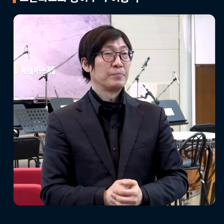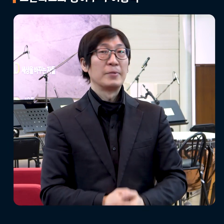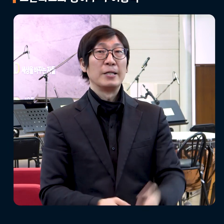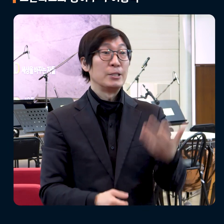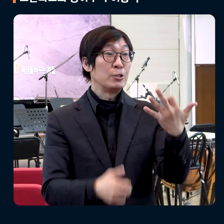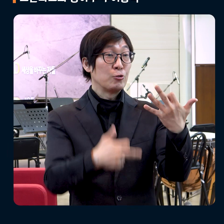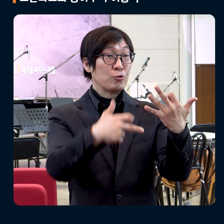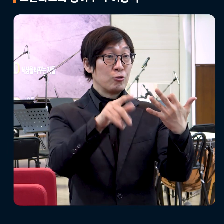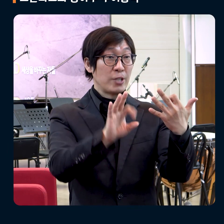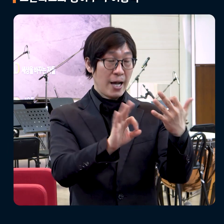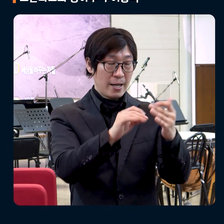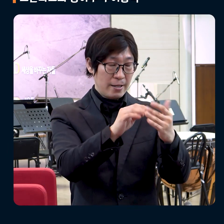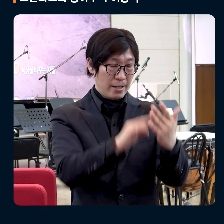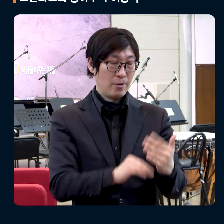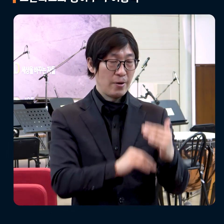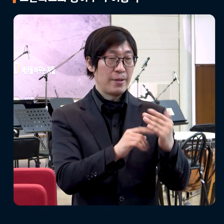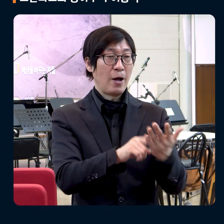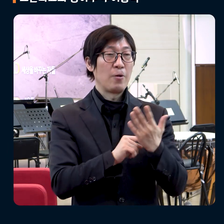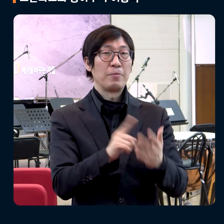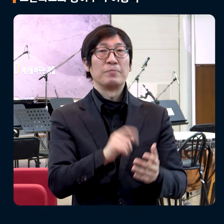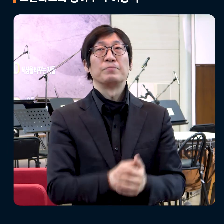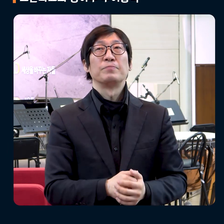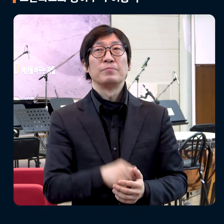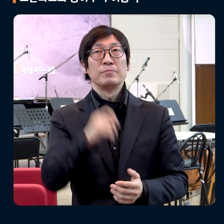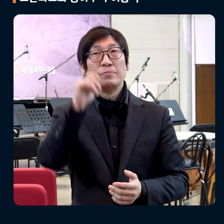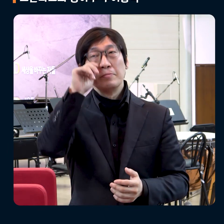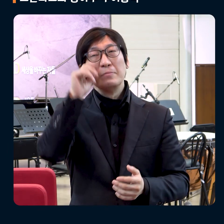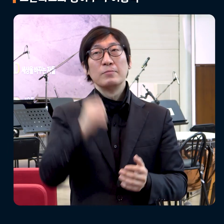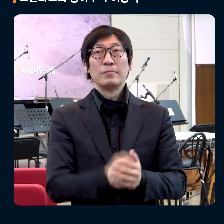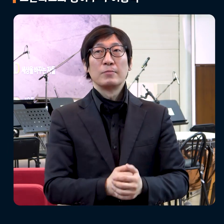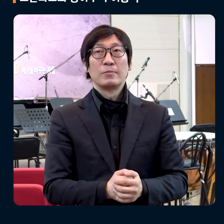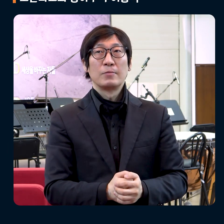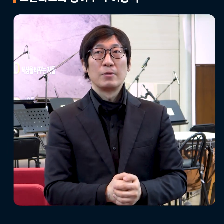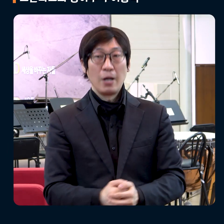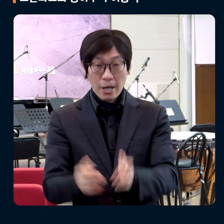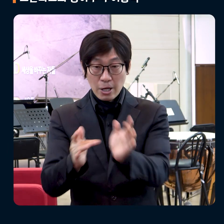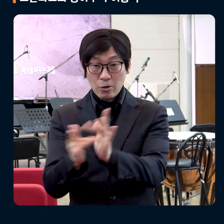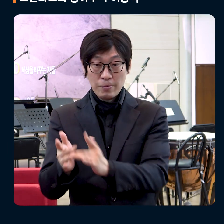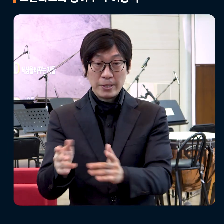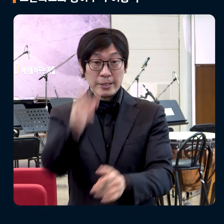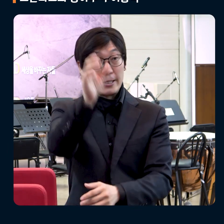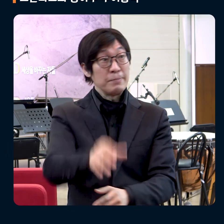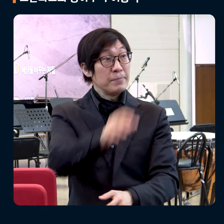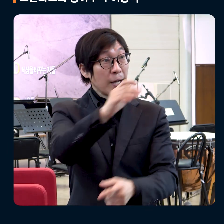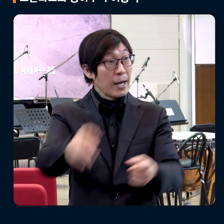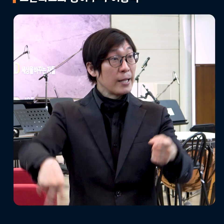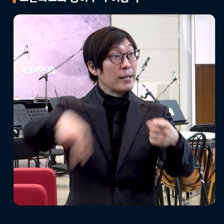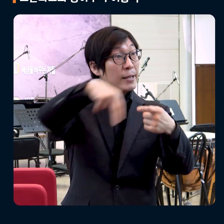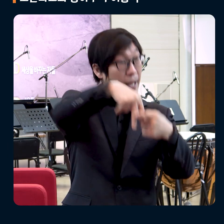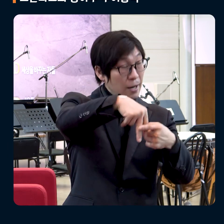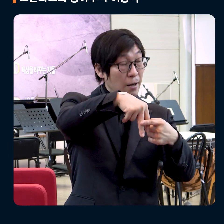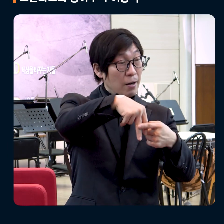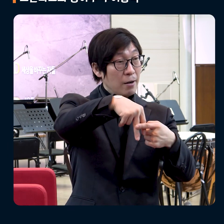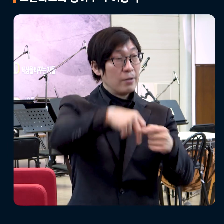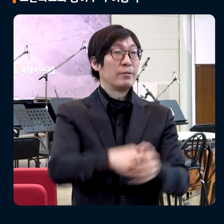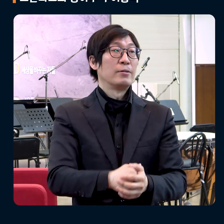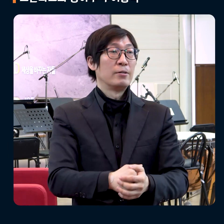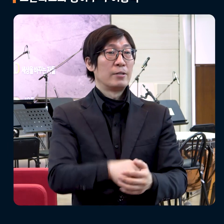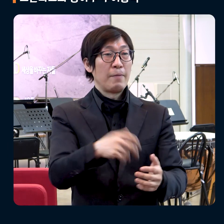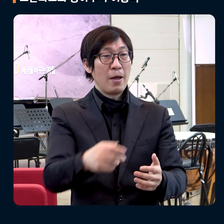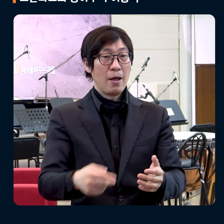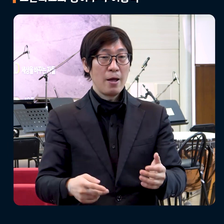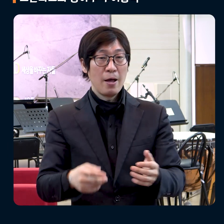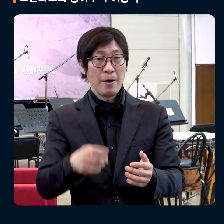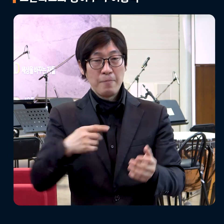나타나는 거죠. 19장입니다. 이 19장은 배경이 어떻게 되냐면, 예수님께서 십자가 지셨습니다. 우리 위에 십자가